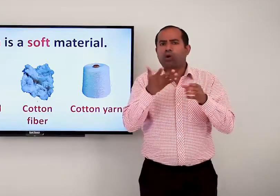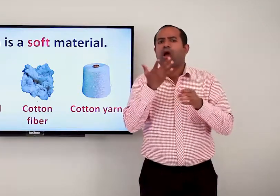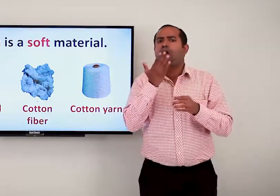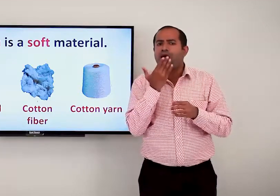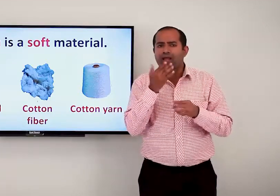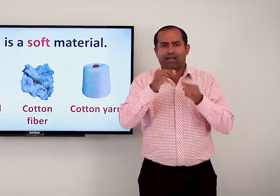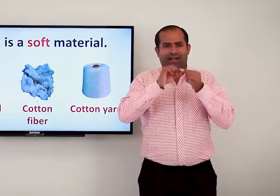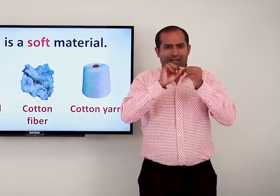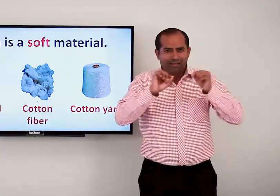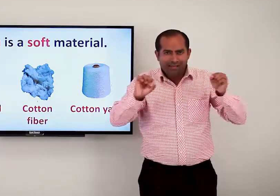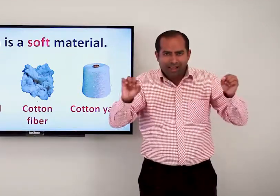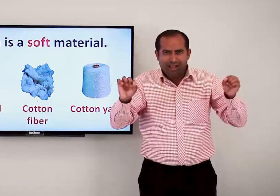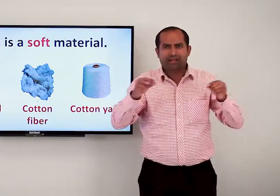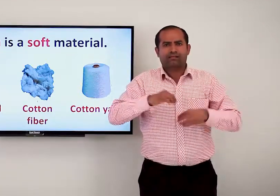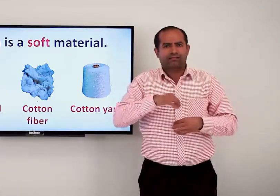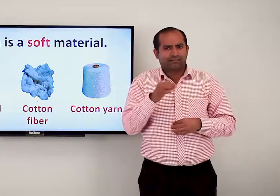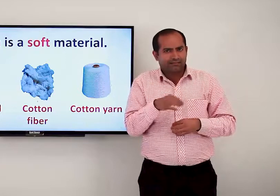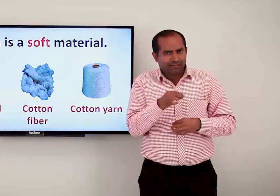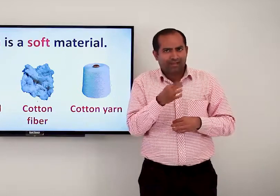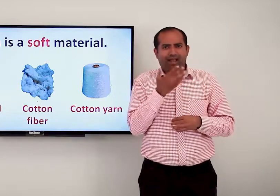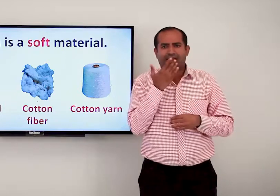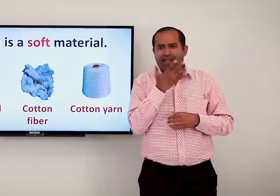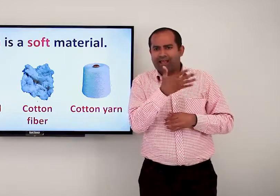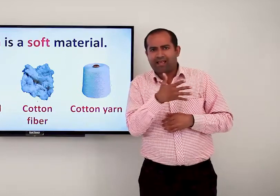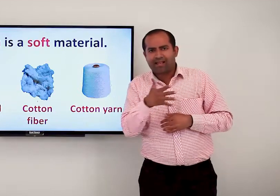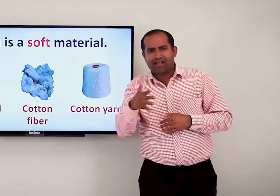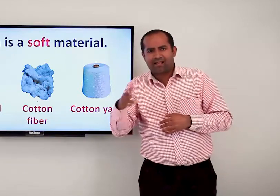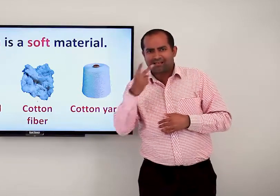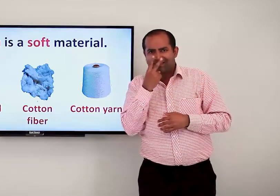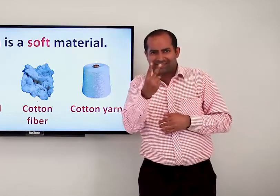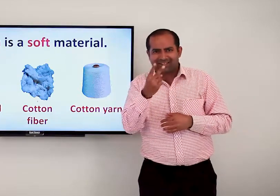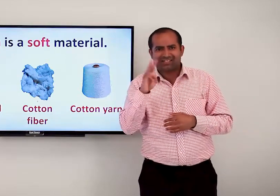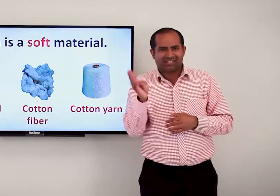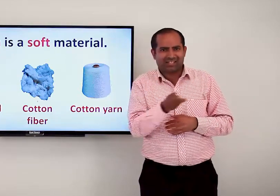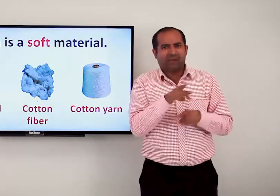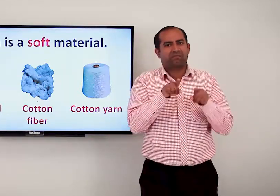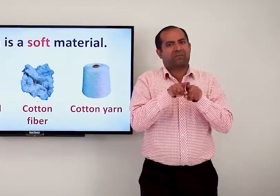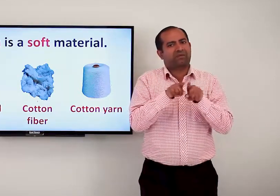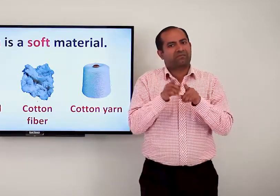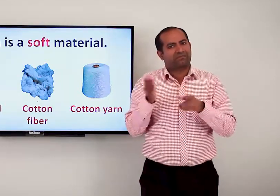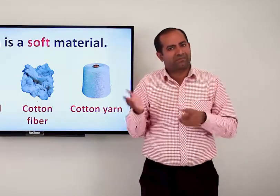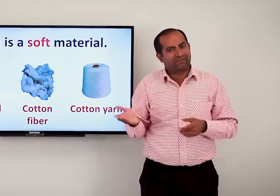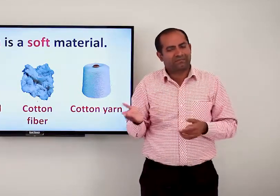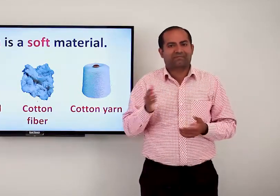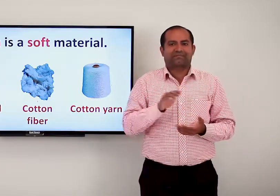ہیں، جیسے کہ مختلف رنگوں کی سلائی، کڑھائی وغیرہ کے لیے۔